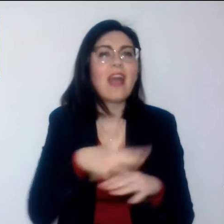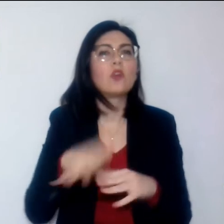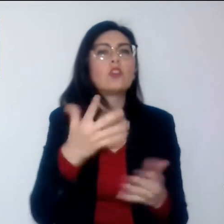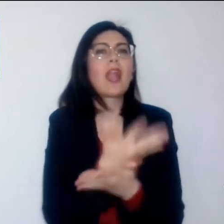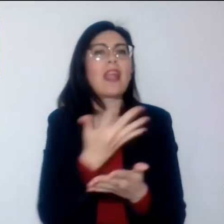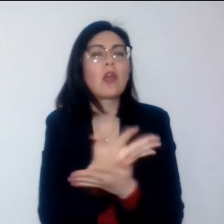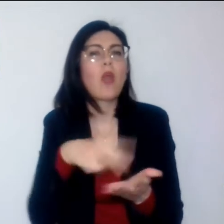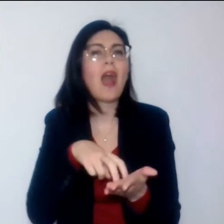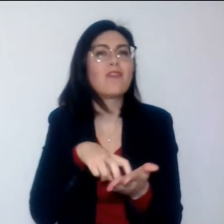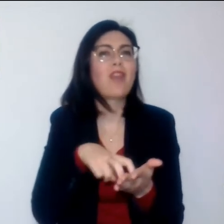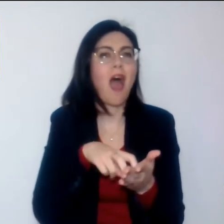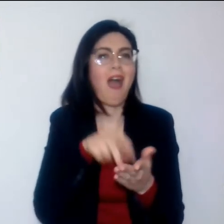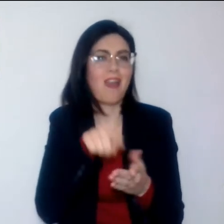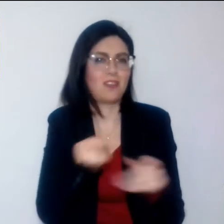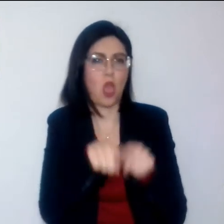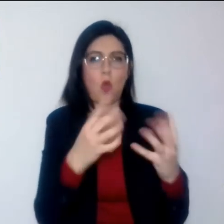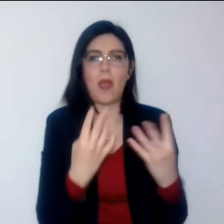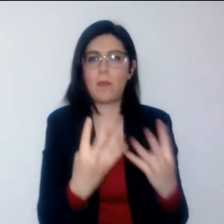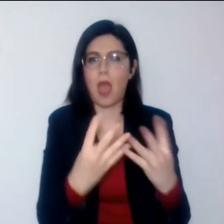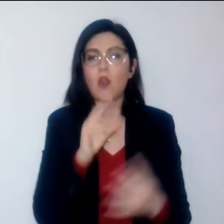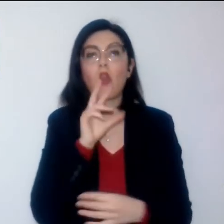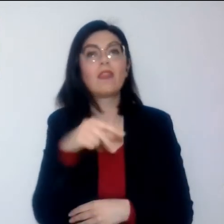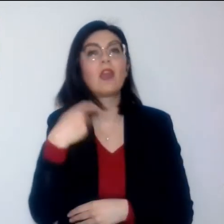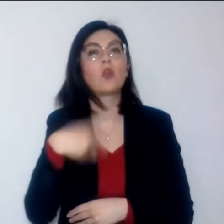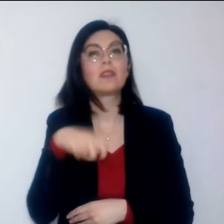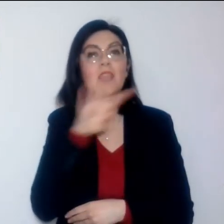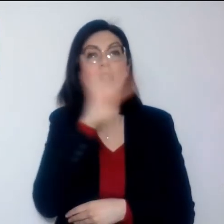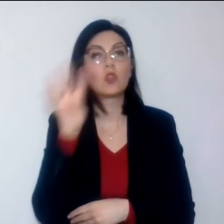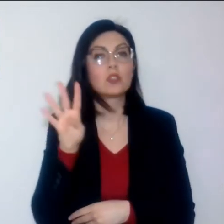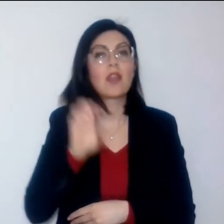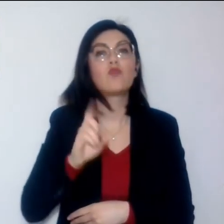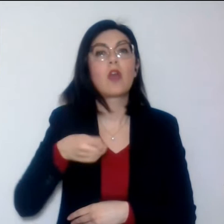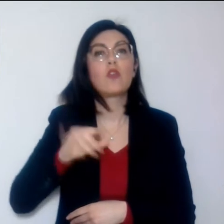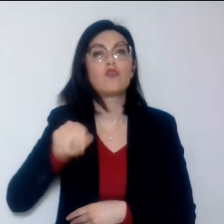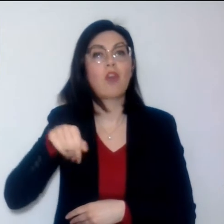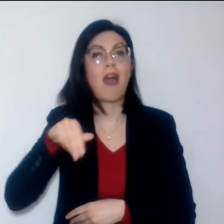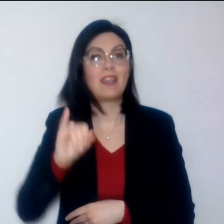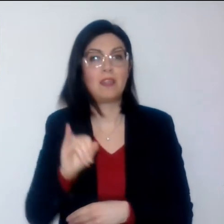parco lo ha detto il presidente della toscana eugenio giani